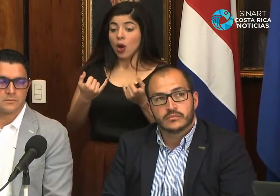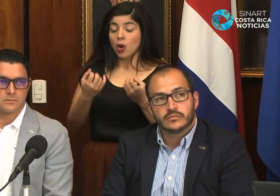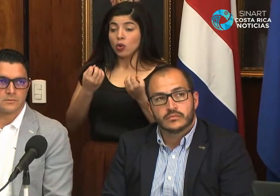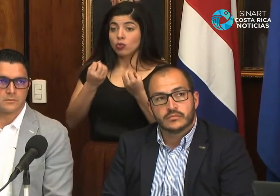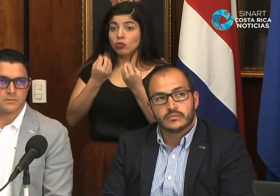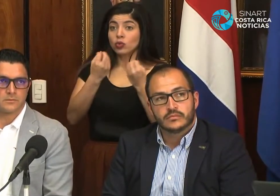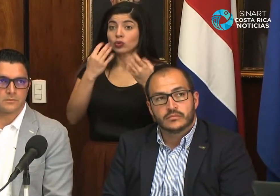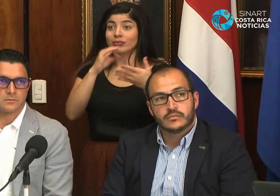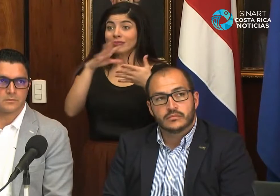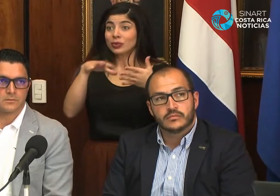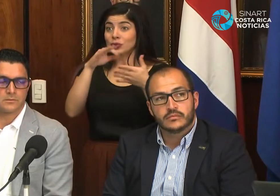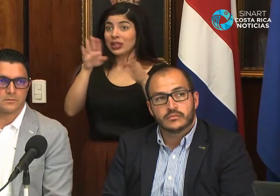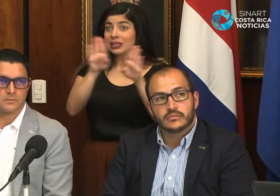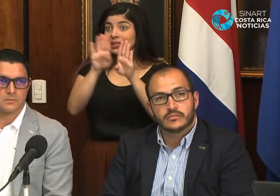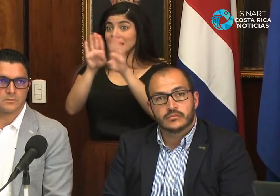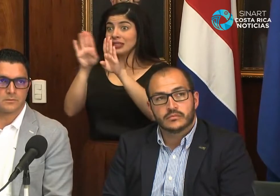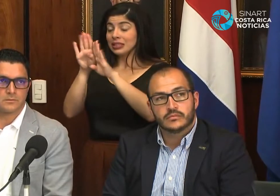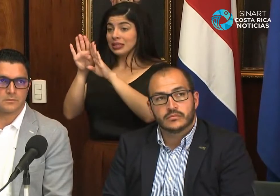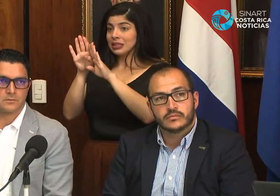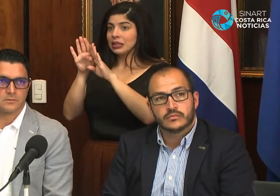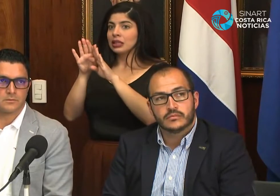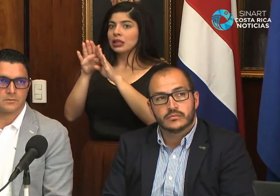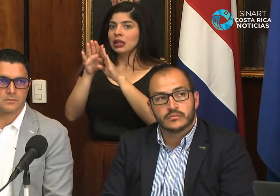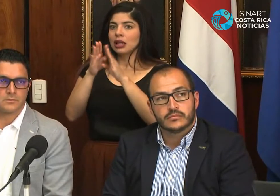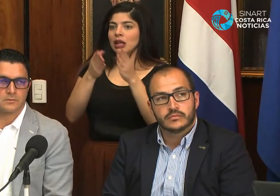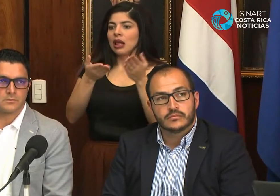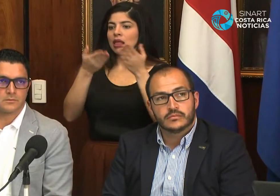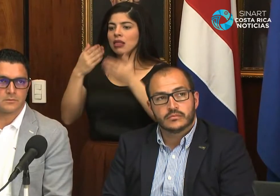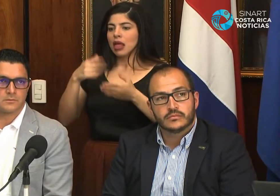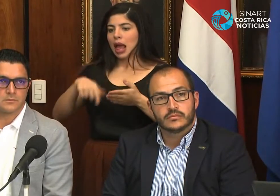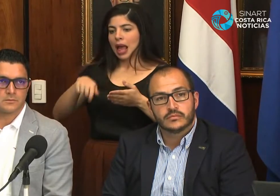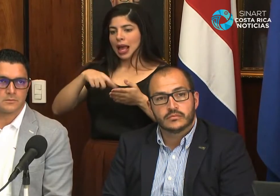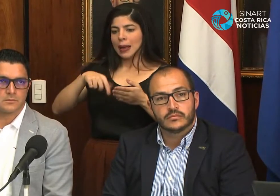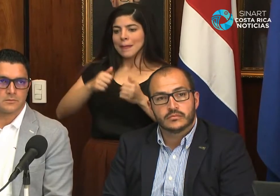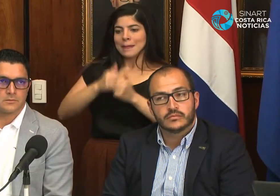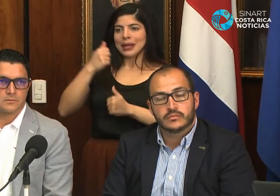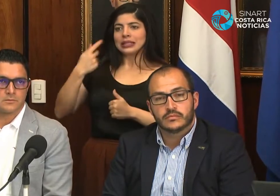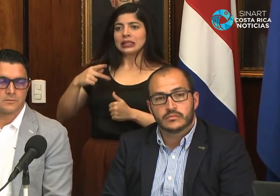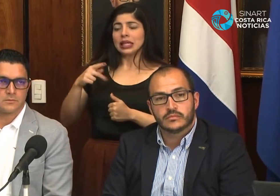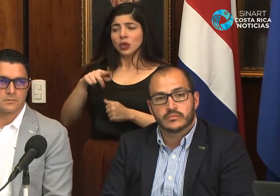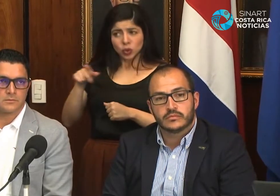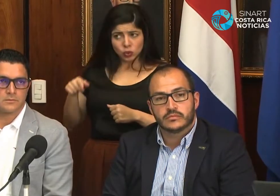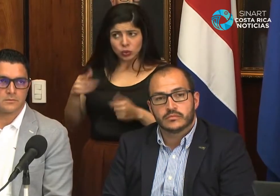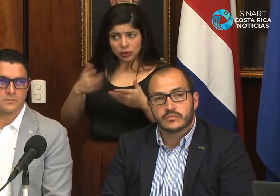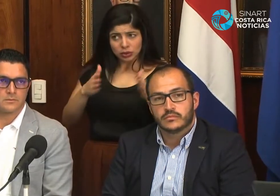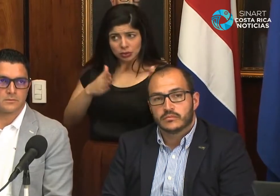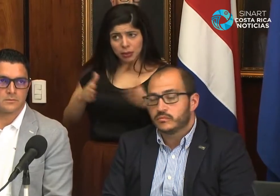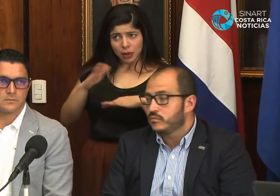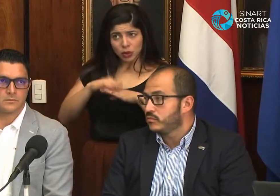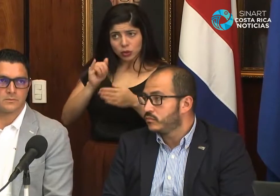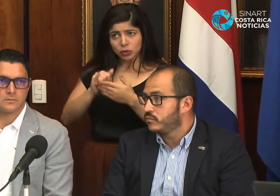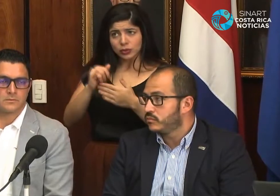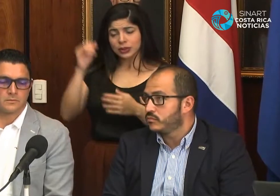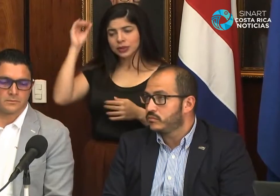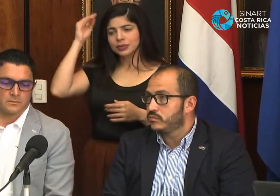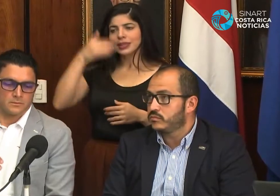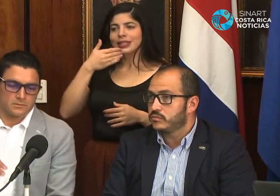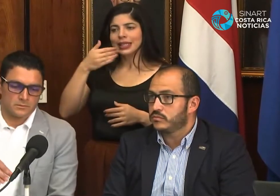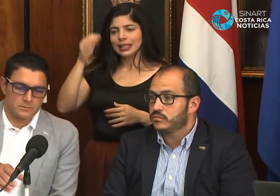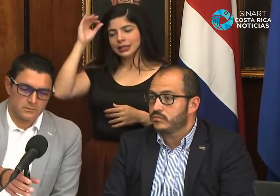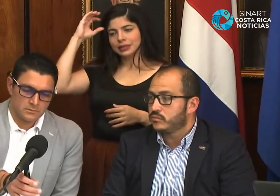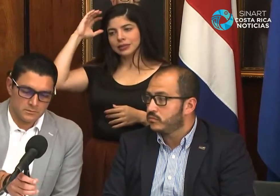centros educativos cerrados, pues se les va a trasladar el riesgo a ellos. Entonces, si ustedes están tomando previsiones al respecto. Gracias.